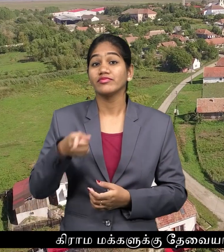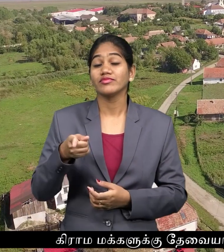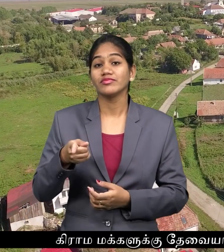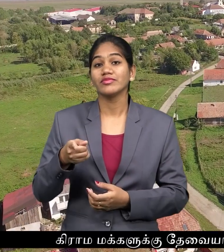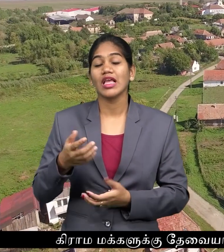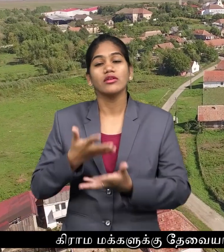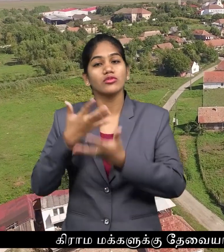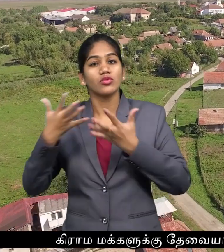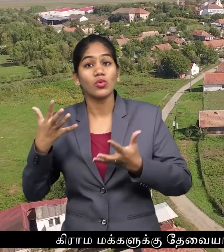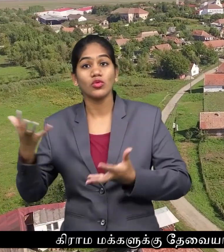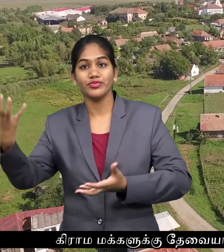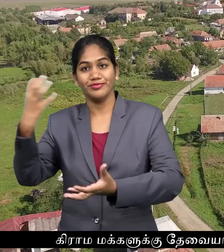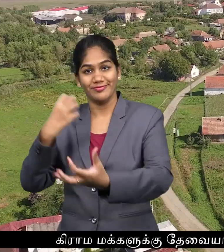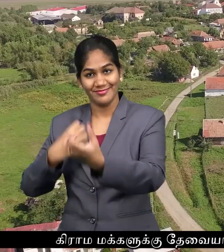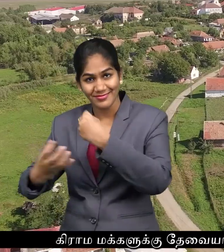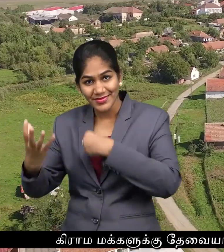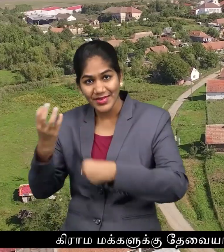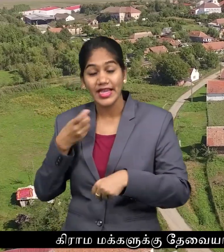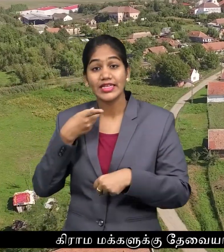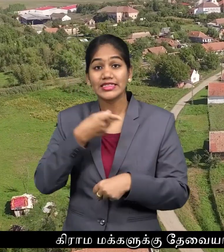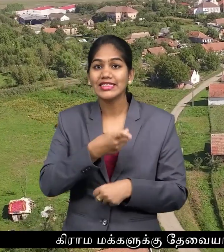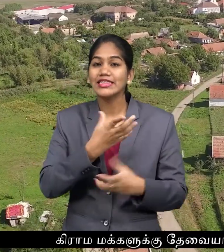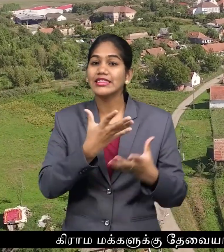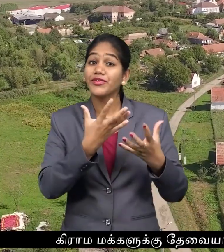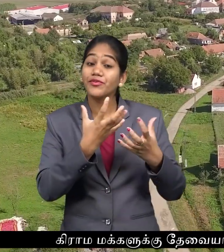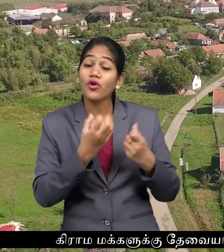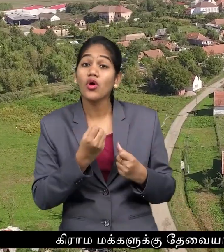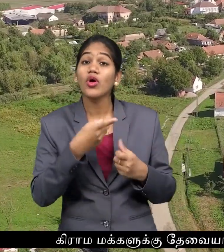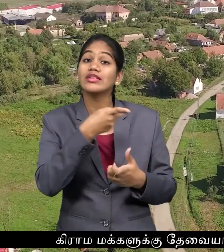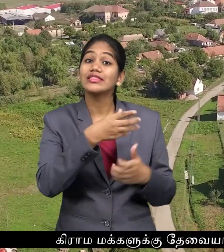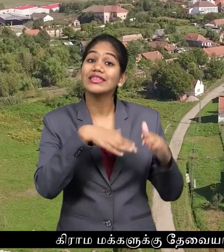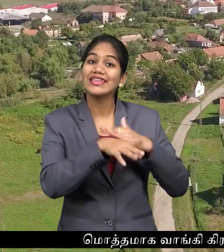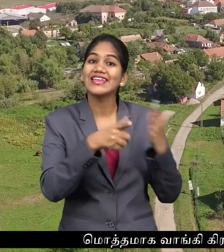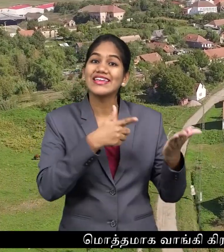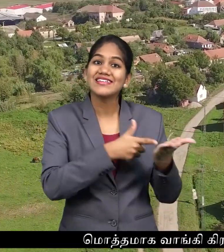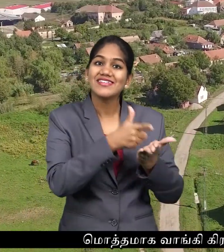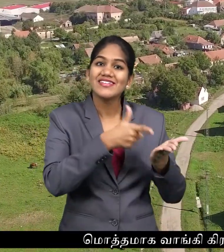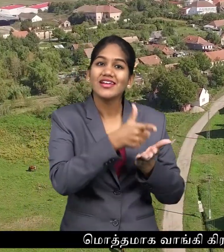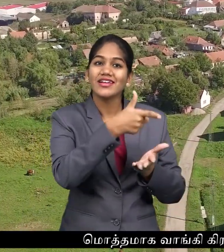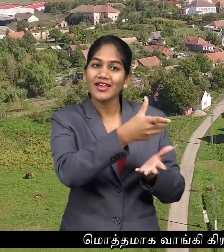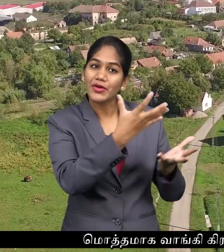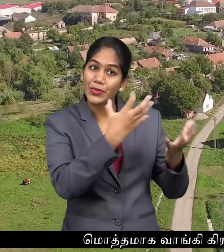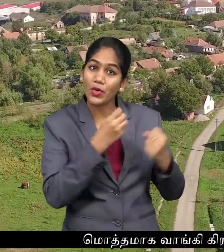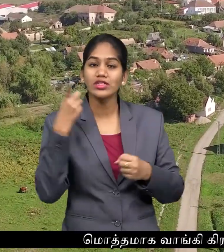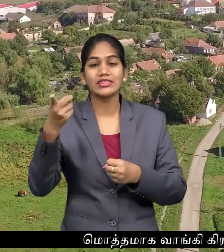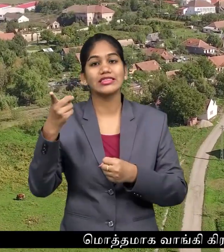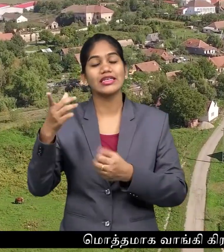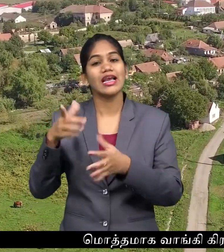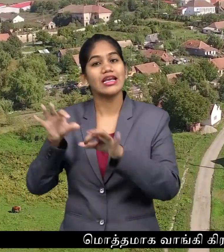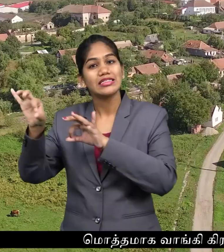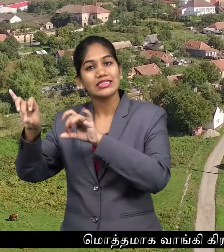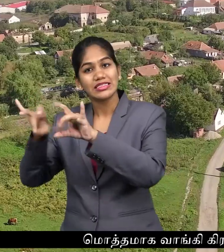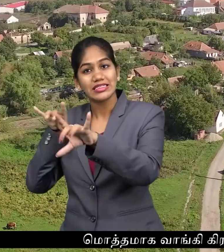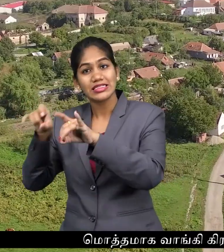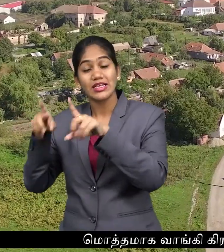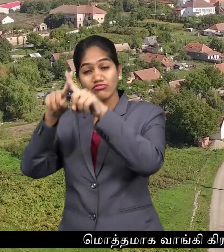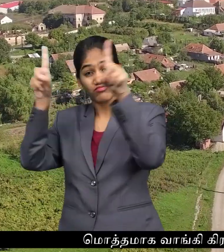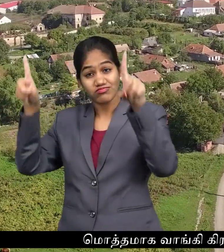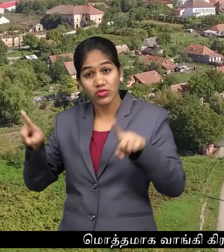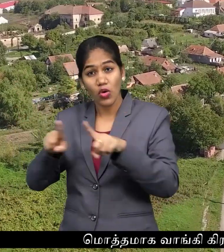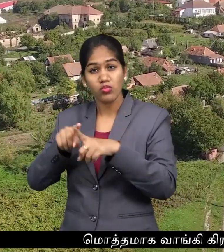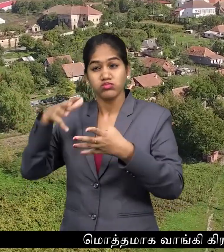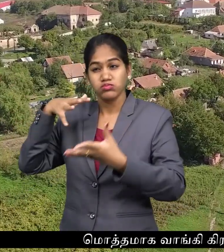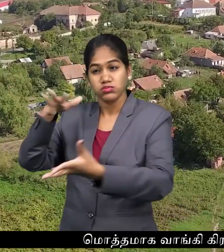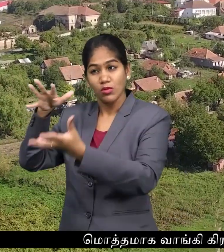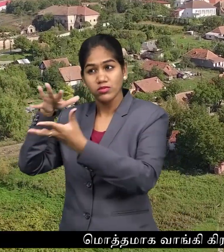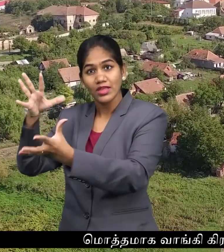கிராம மக்களுக்கு தேவையான பொருட்களை நகரங்களிலிருந்து மொத்தமாக வாங்கி கிராமத்தில் விற்பனை